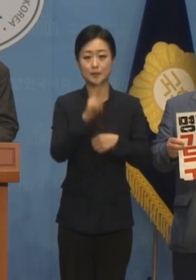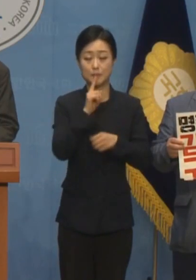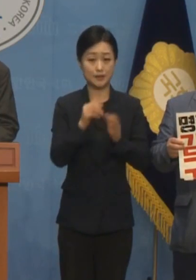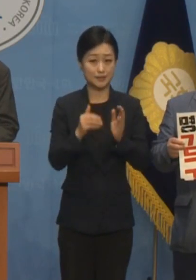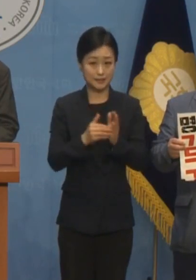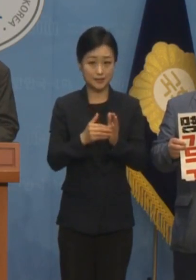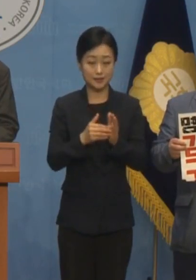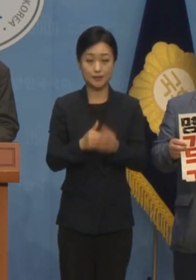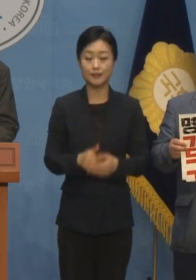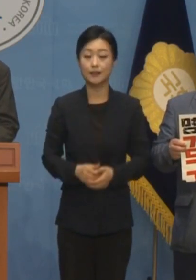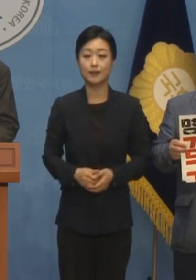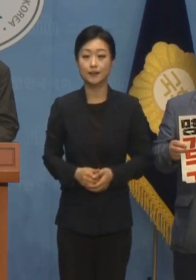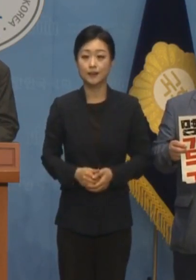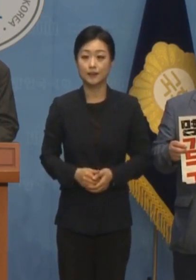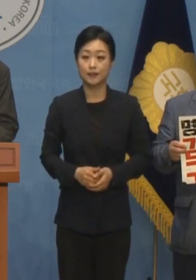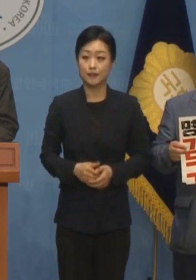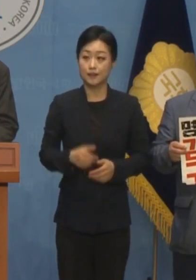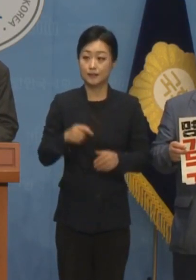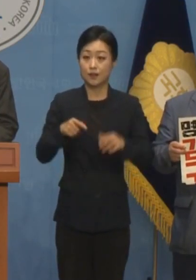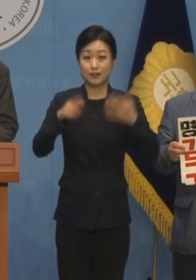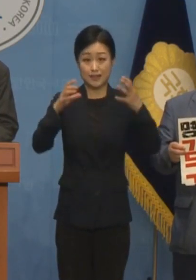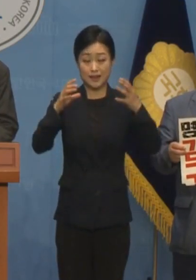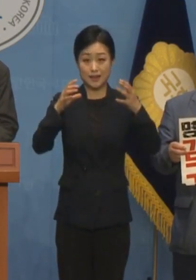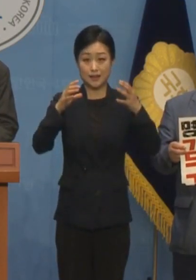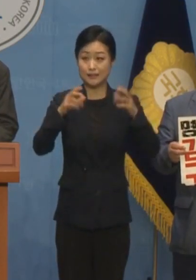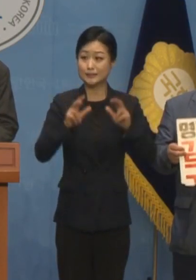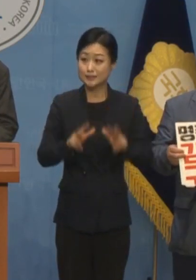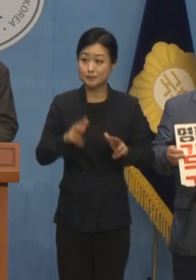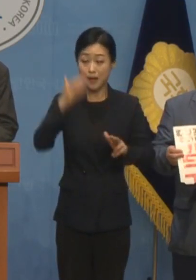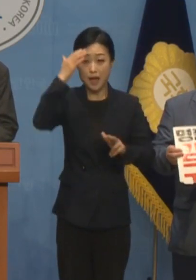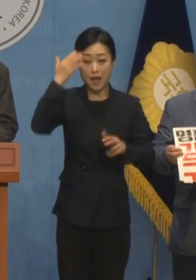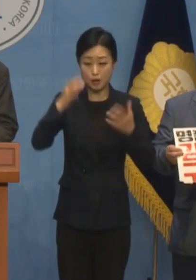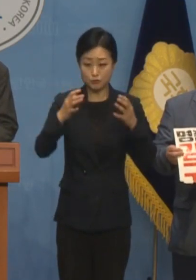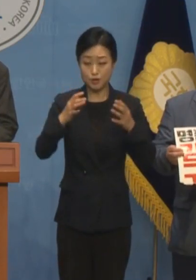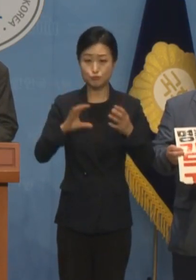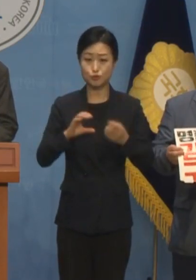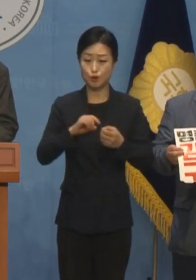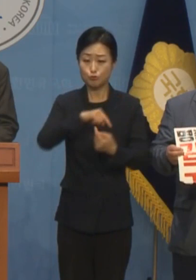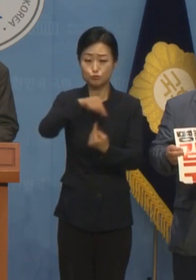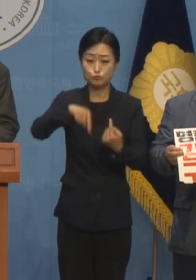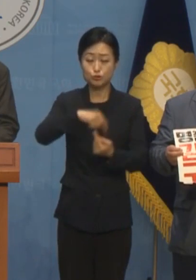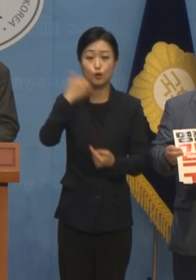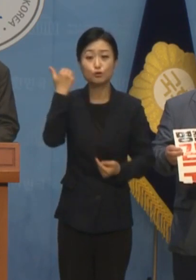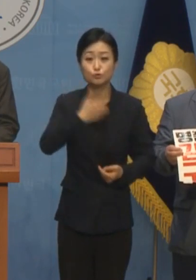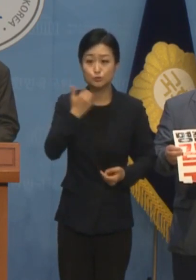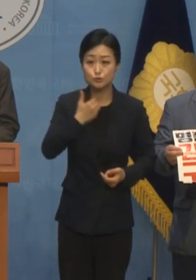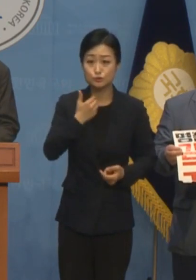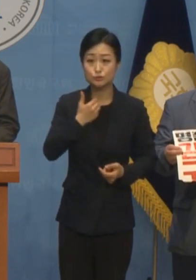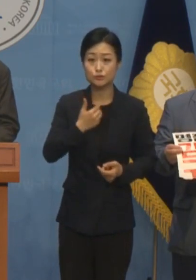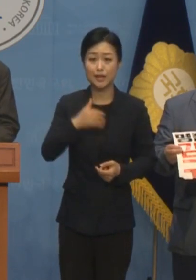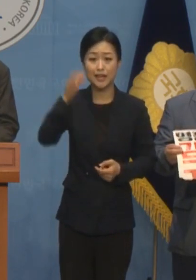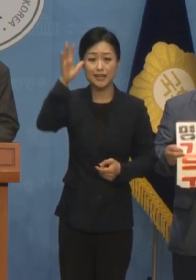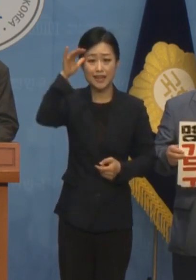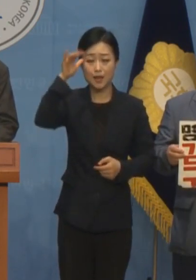있는 형국입니다. 이런 국가라면 현재 대한민국의 국정 운영은 말 그대로